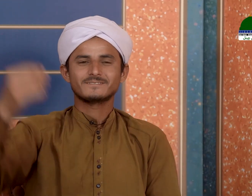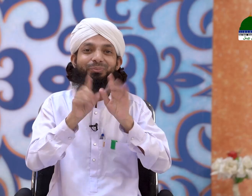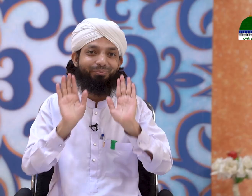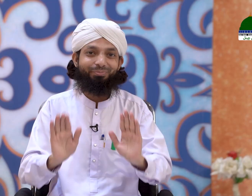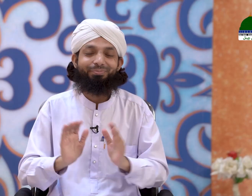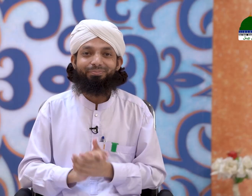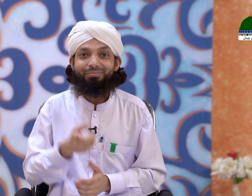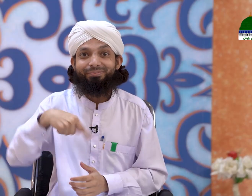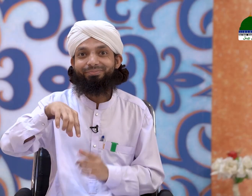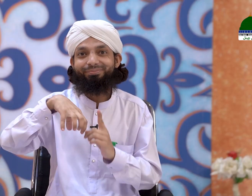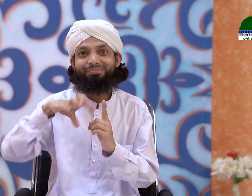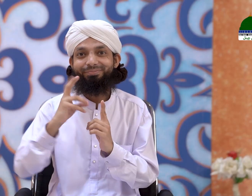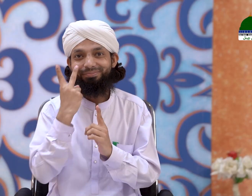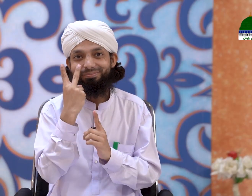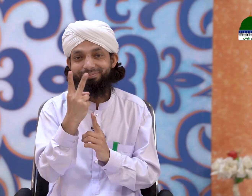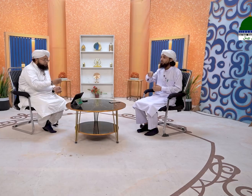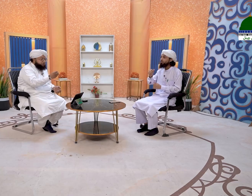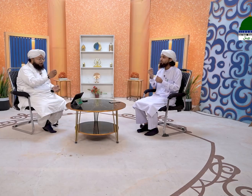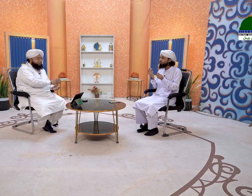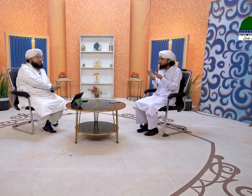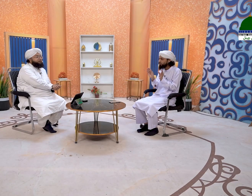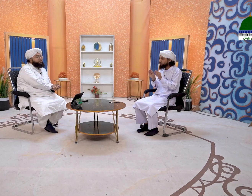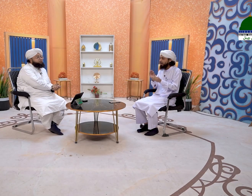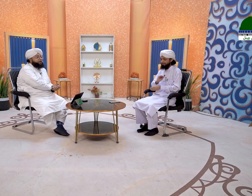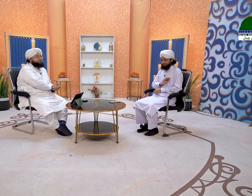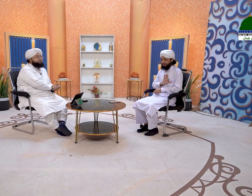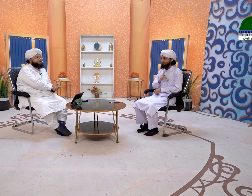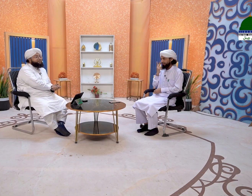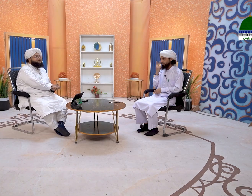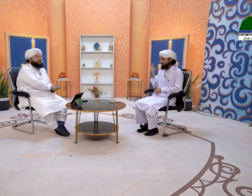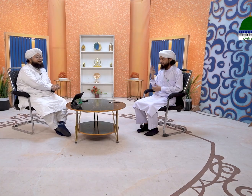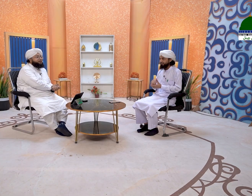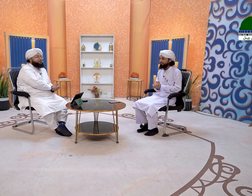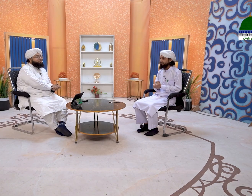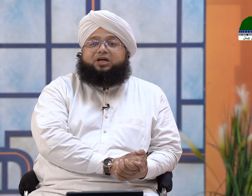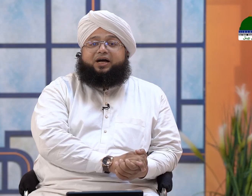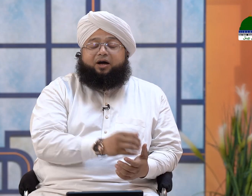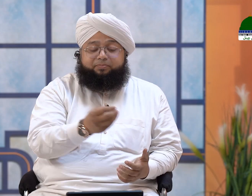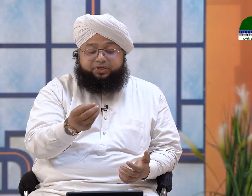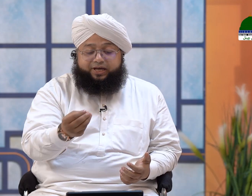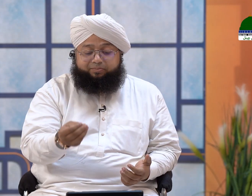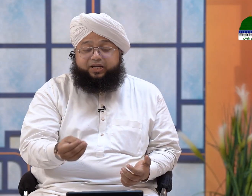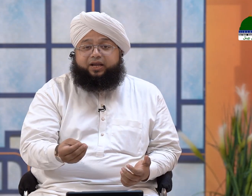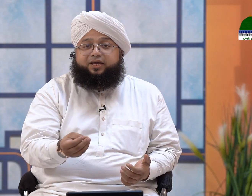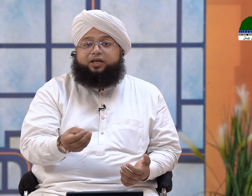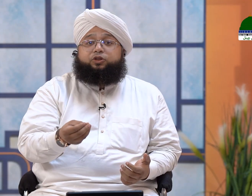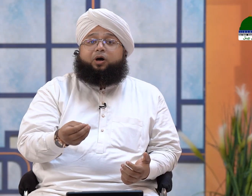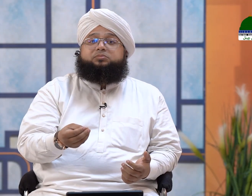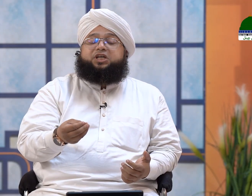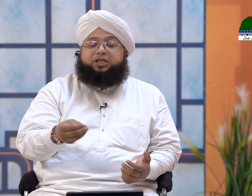تو مدنی چینل کے ناظرین، یہاں موجود حاضرین، کچھ اعمال ہم نے سنے، ایسے اعمال اگر ہم یہ عمل کریں تو ہم جنت